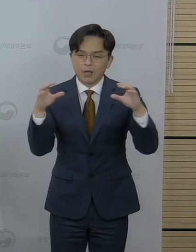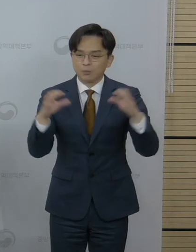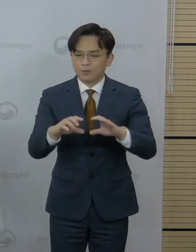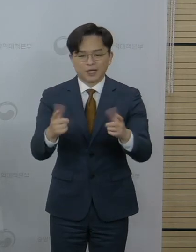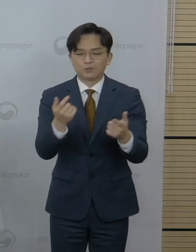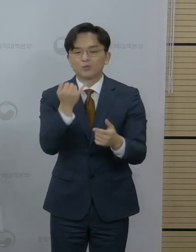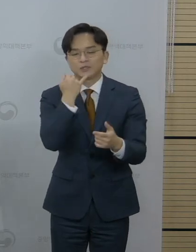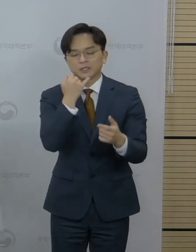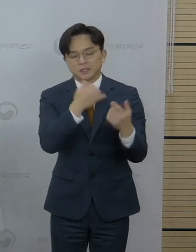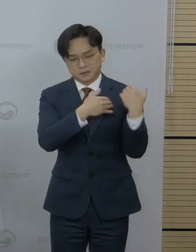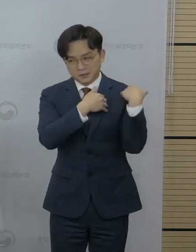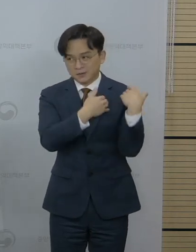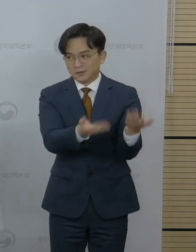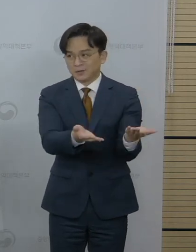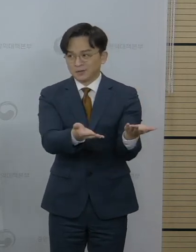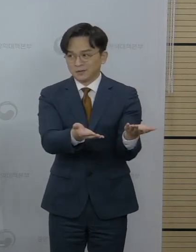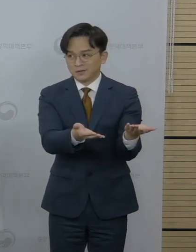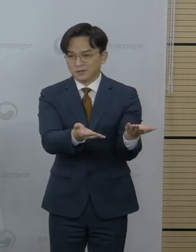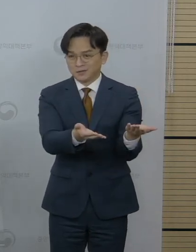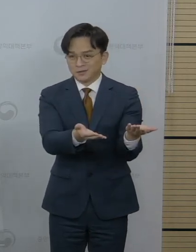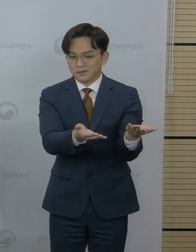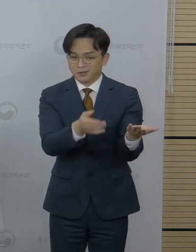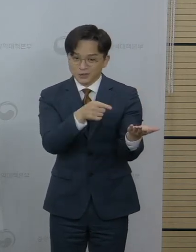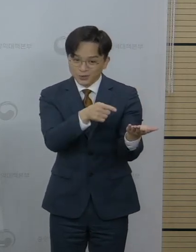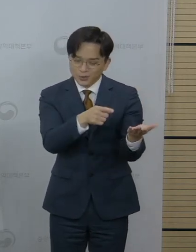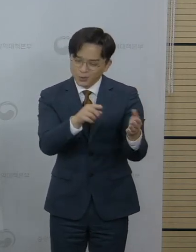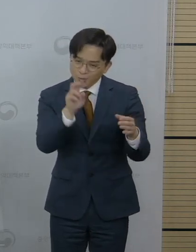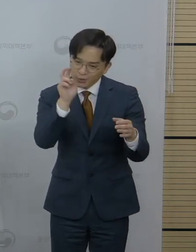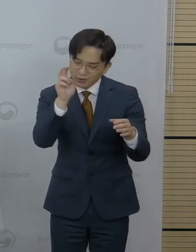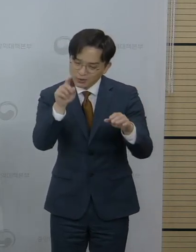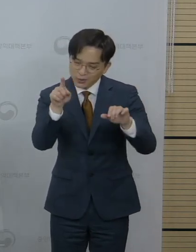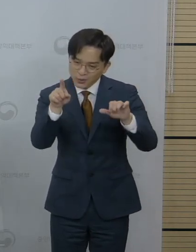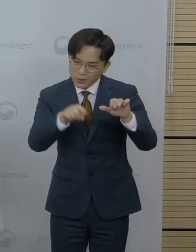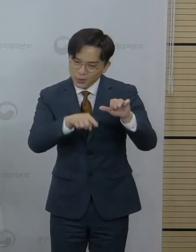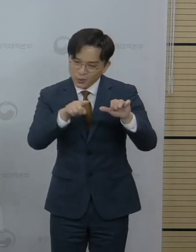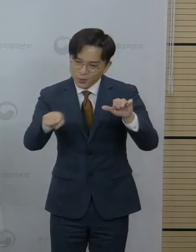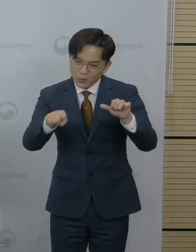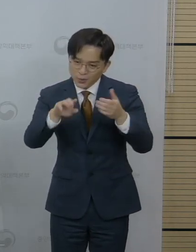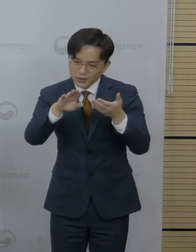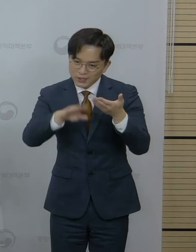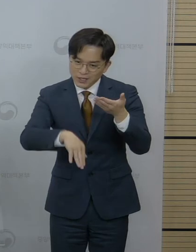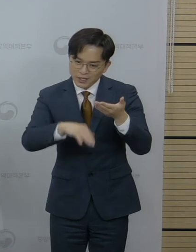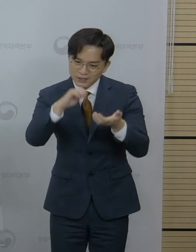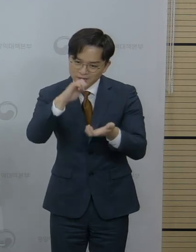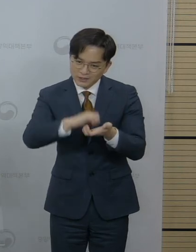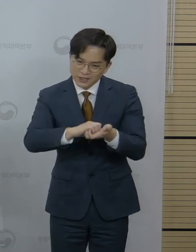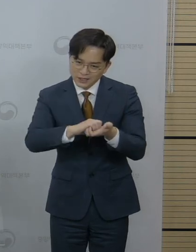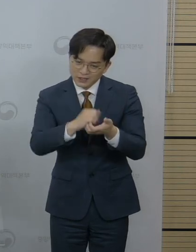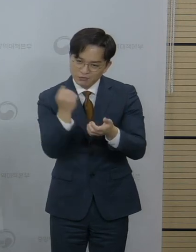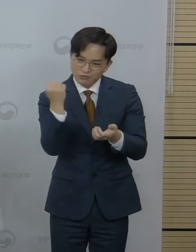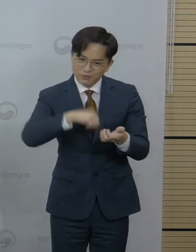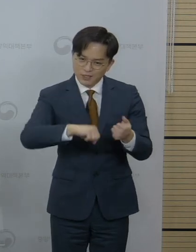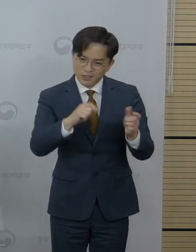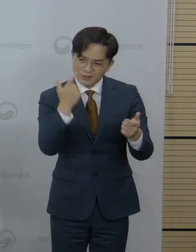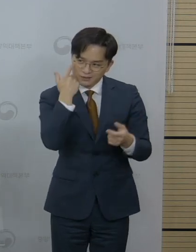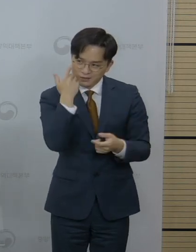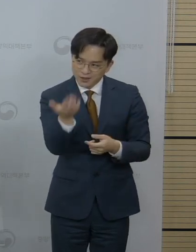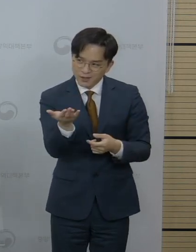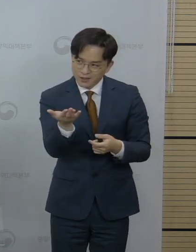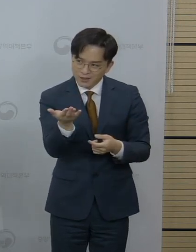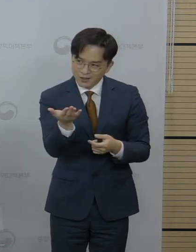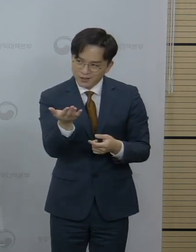질문 주셨습니다. 방역 당국은 비대면 예배를 권고하고 있는데 이를 위반해서